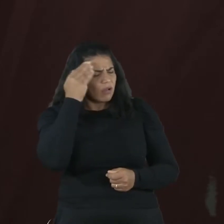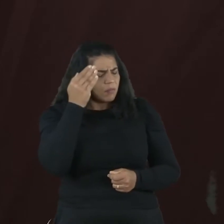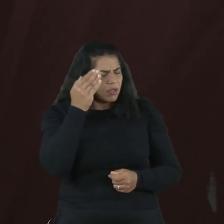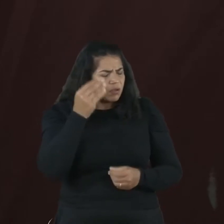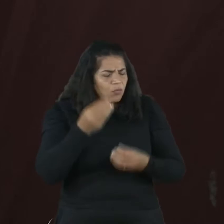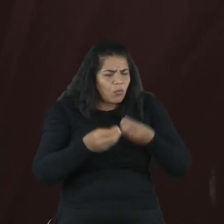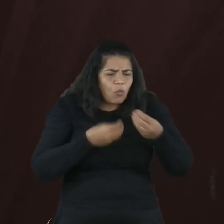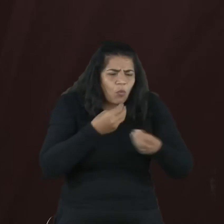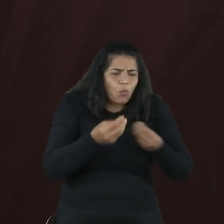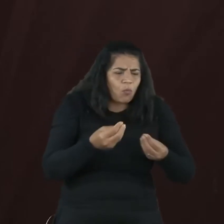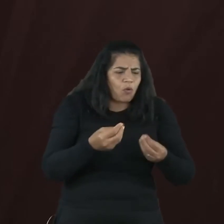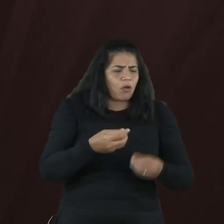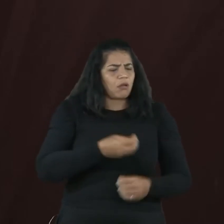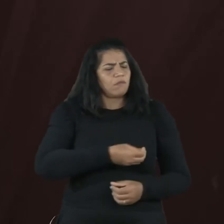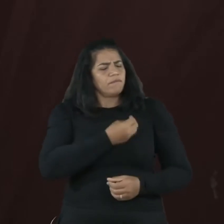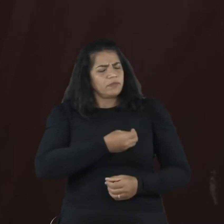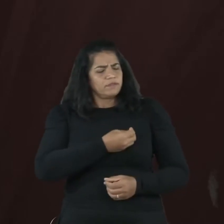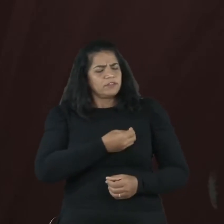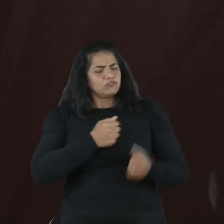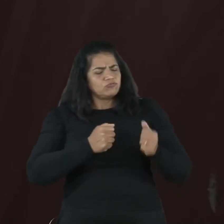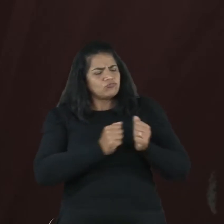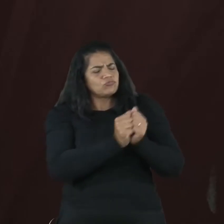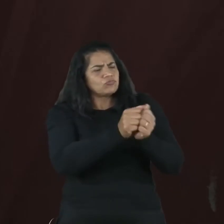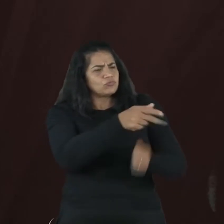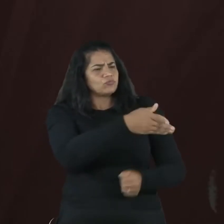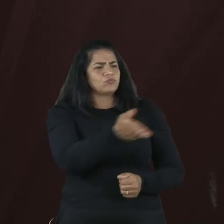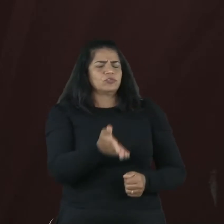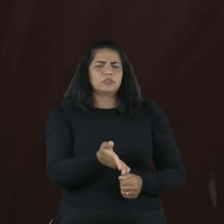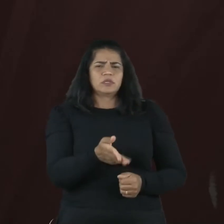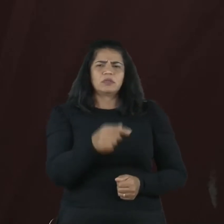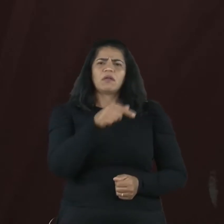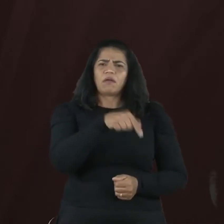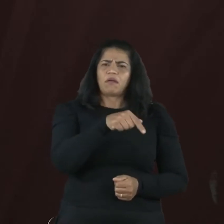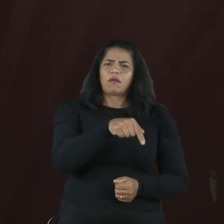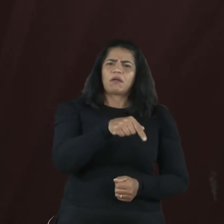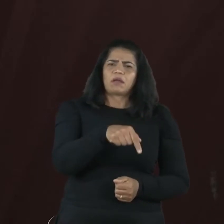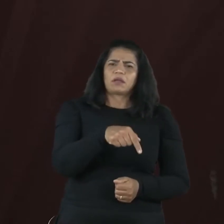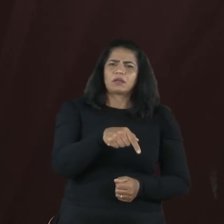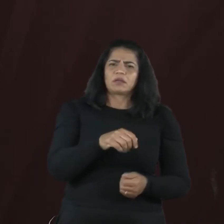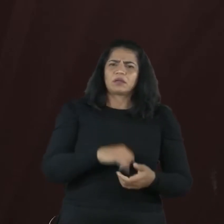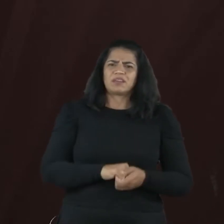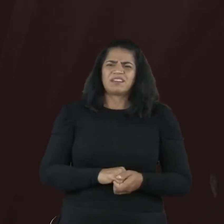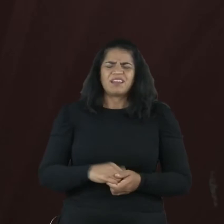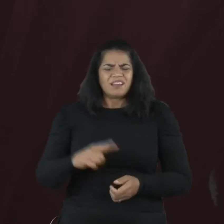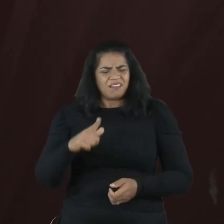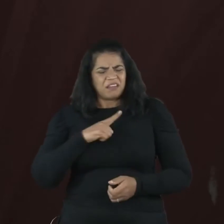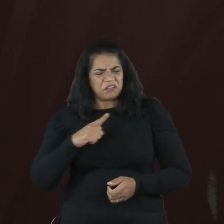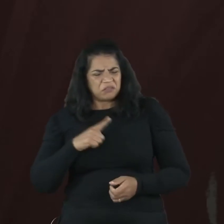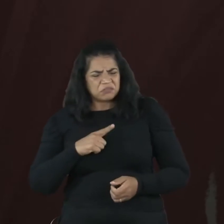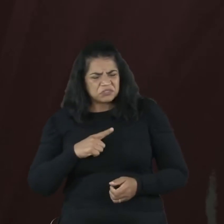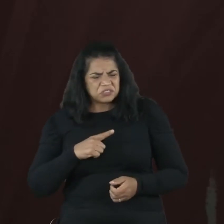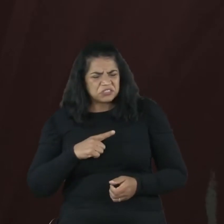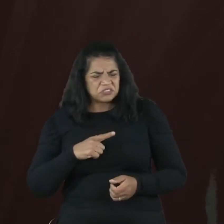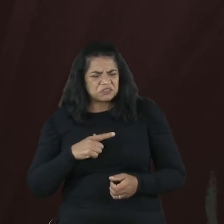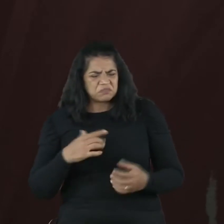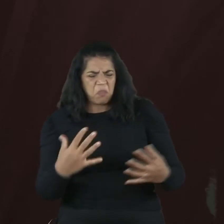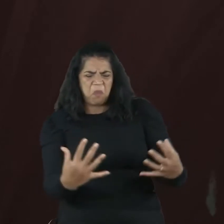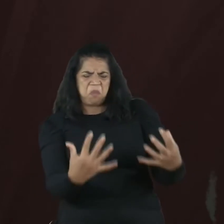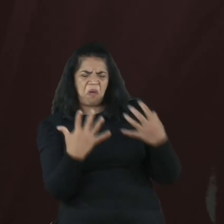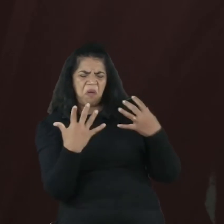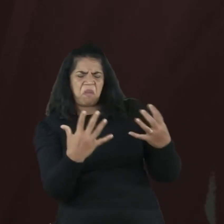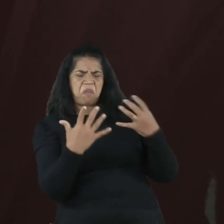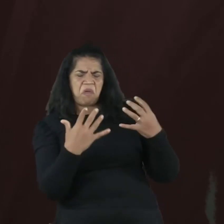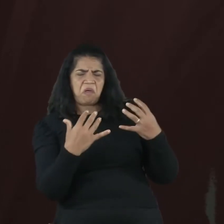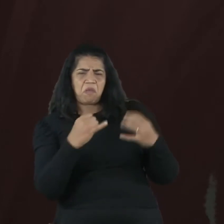com toda a humildade e lágrimas e provações que pelas ciladas dos judeus me sobrevieram, jamais deixando de